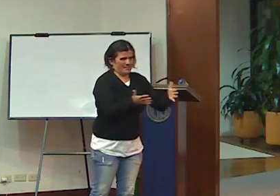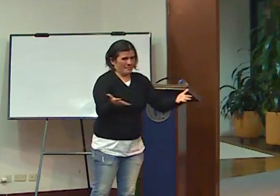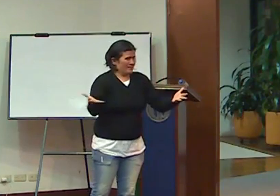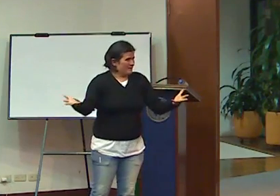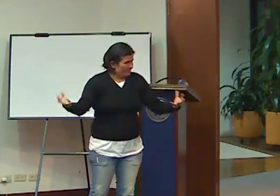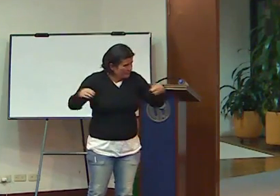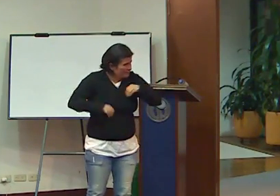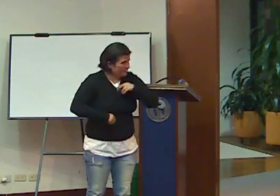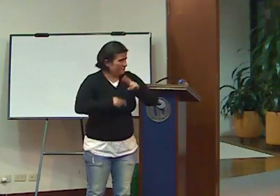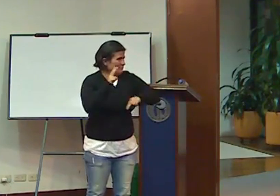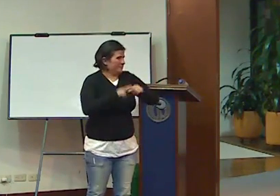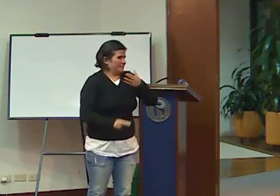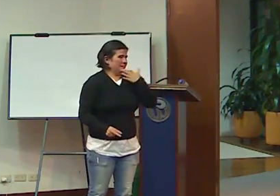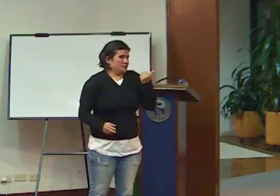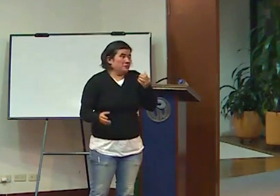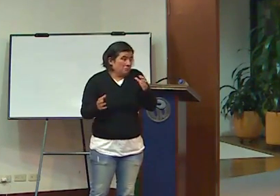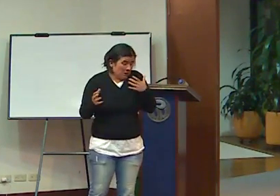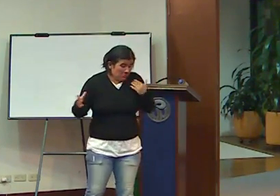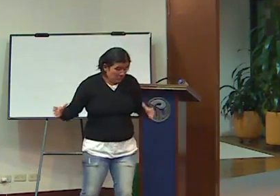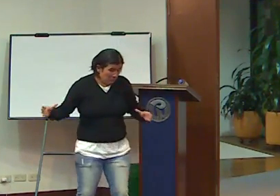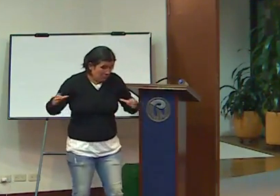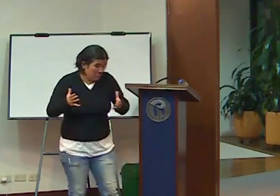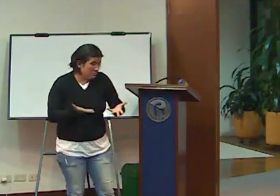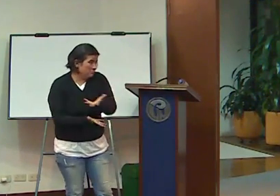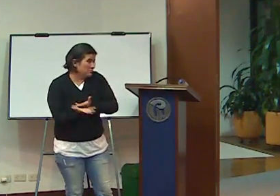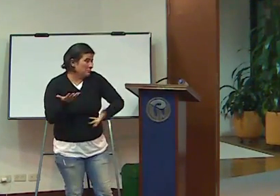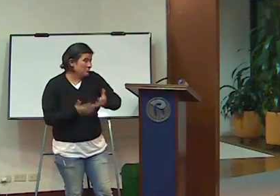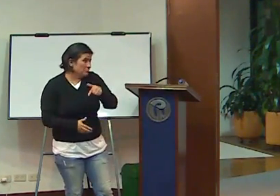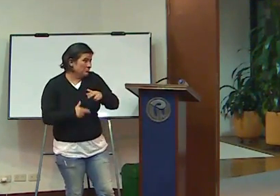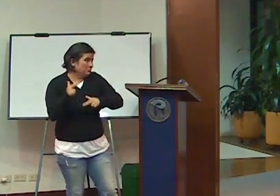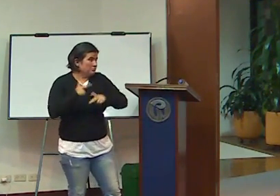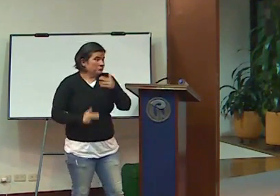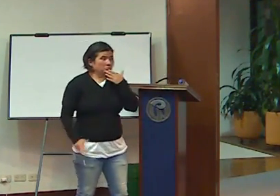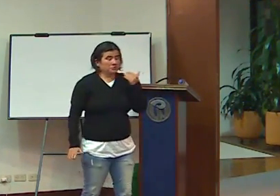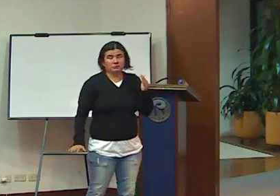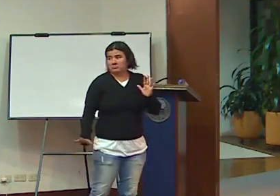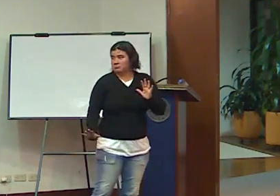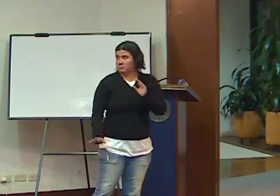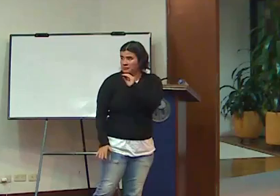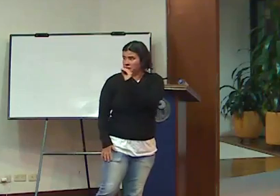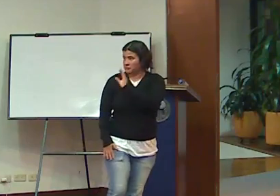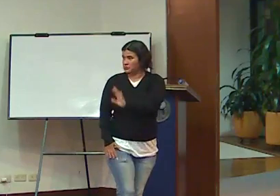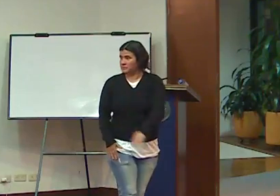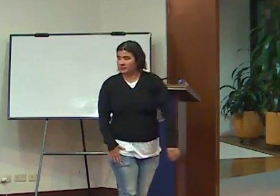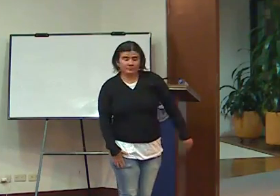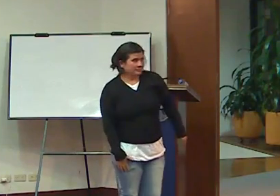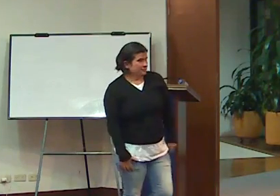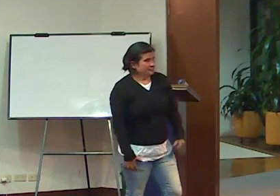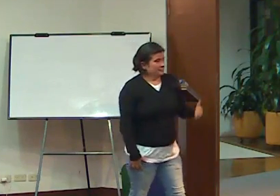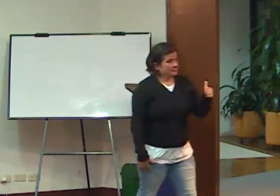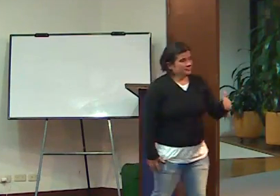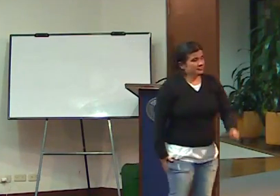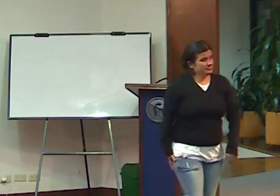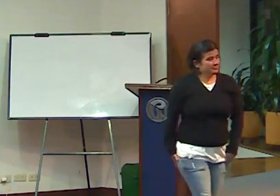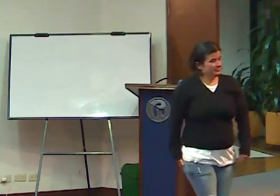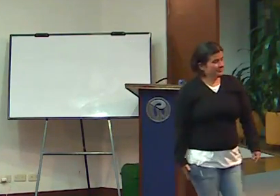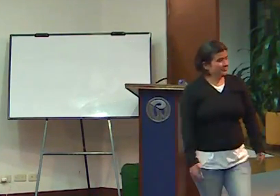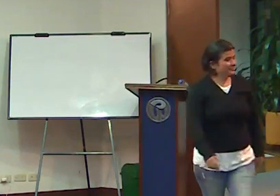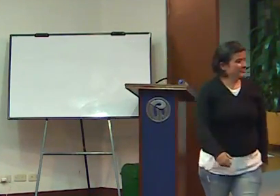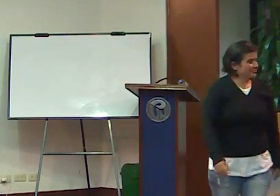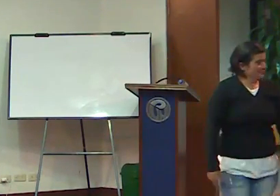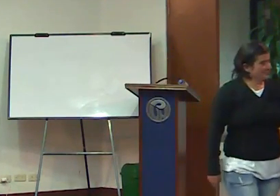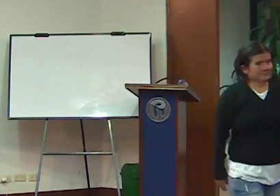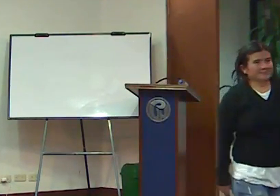de formación, el empoderamiento, el temas políticos, entonces yo creo que sería muy oportuno que nosotros nos unamos en